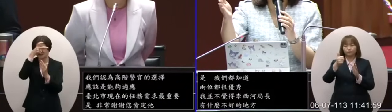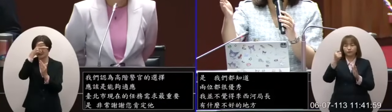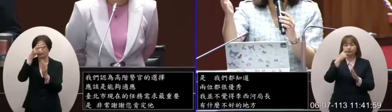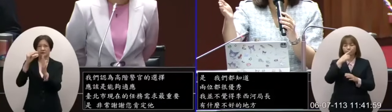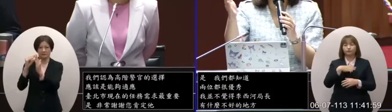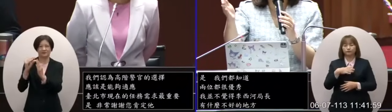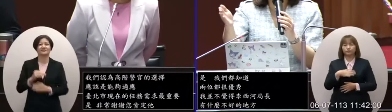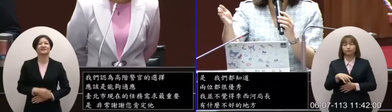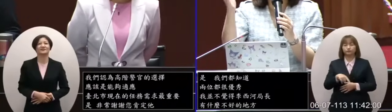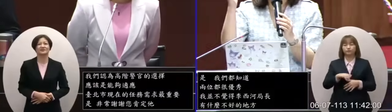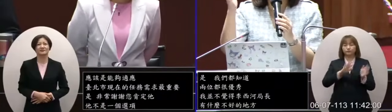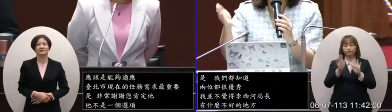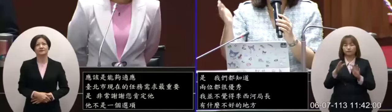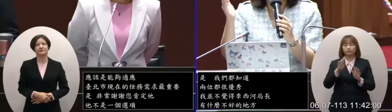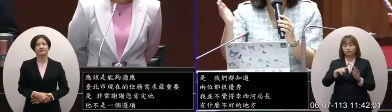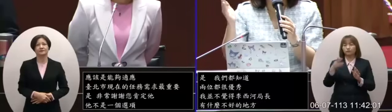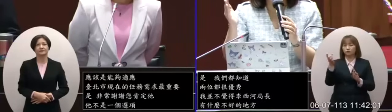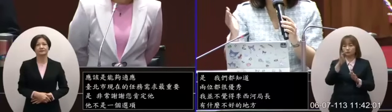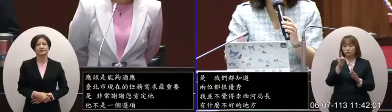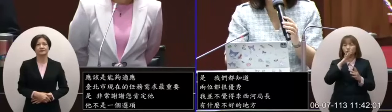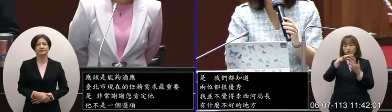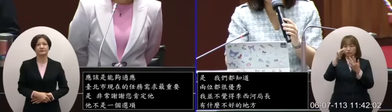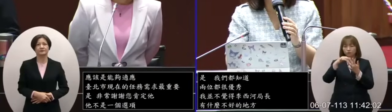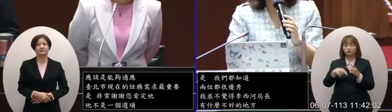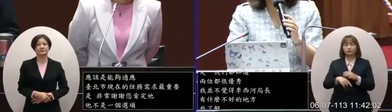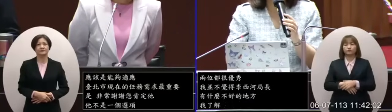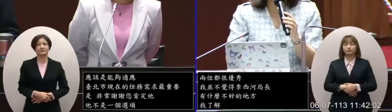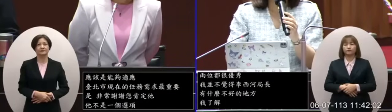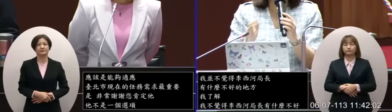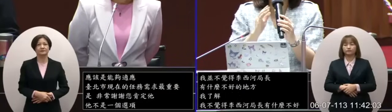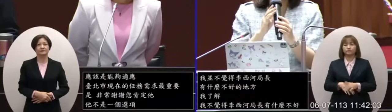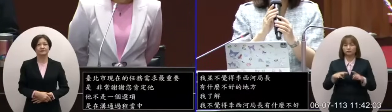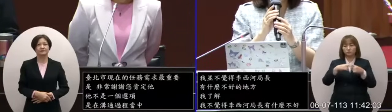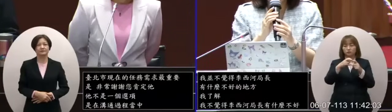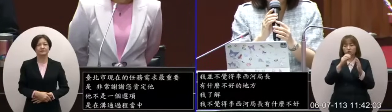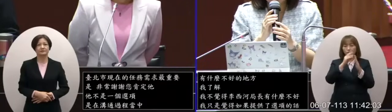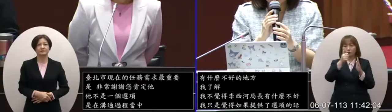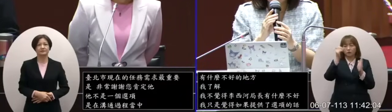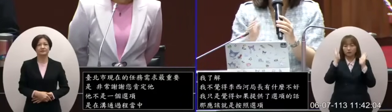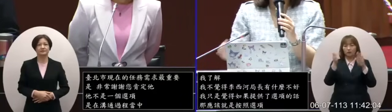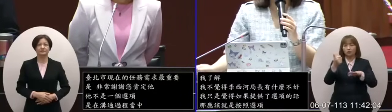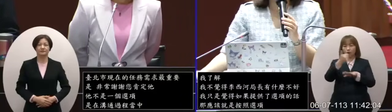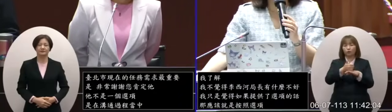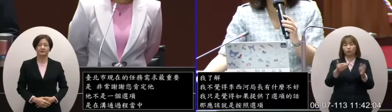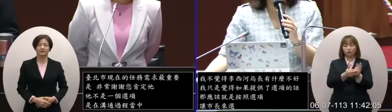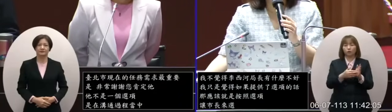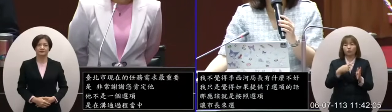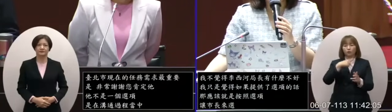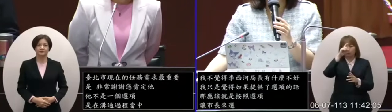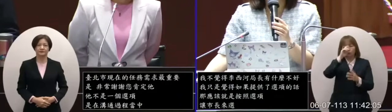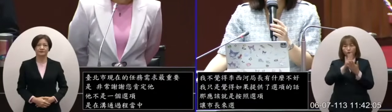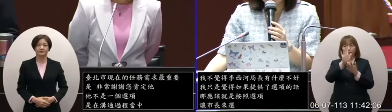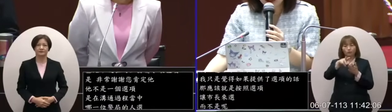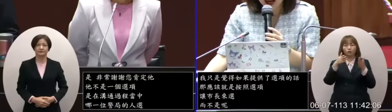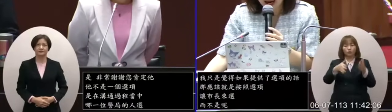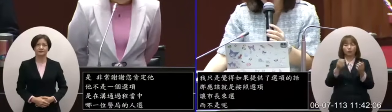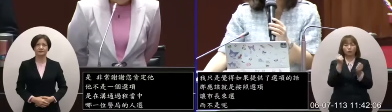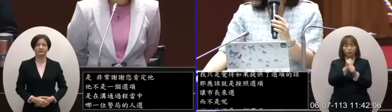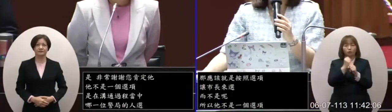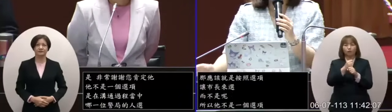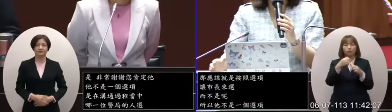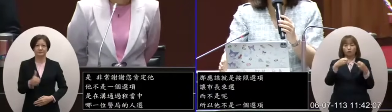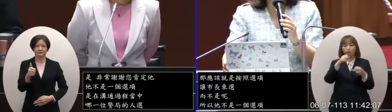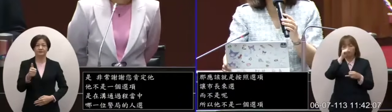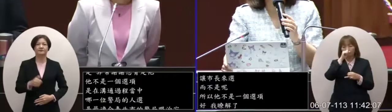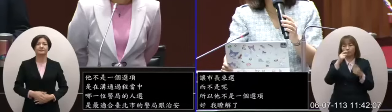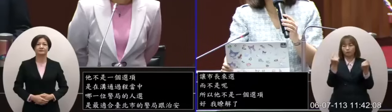治安。 谢谢局长，这样我了解了，它从来不是一个选项。好，那李希和局长已经正式上任，我也期许他未来可以做得更好。